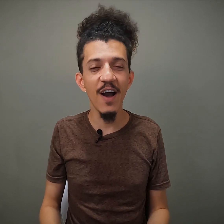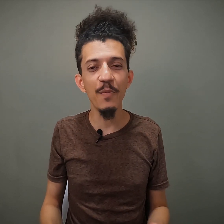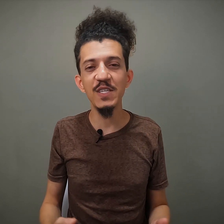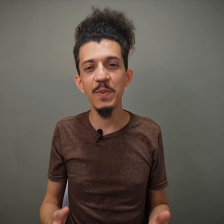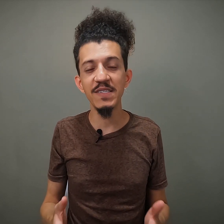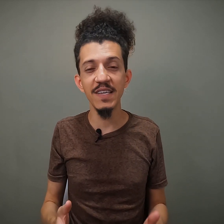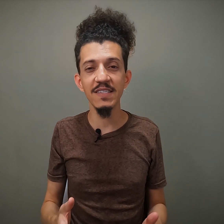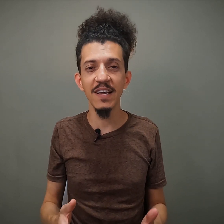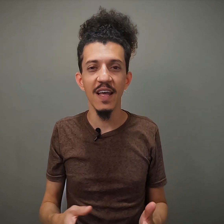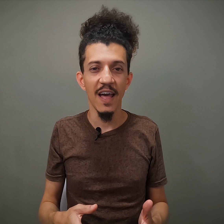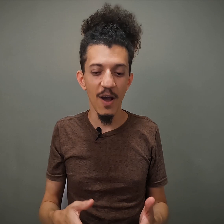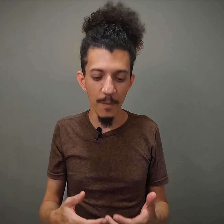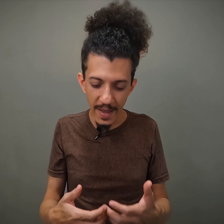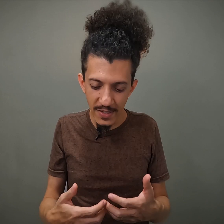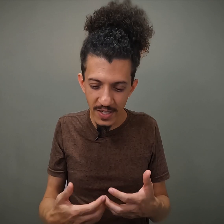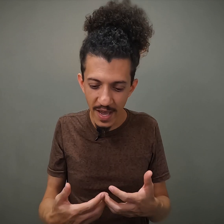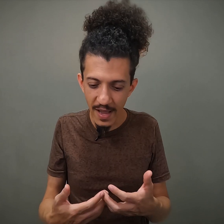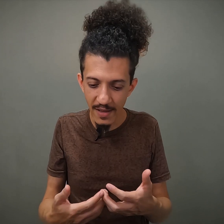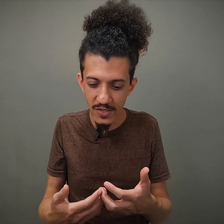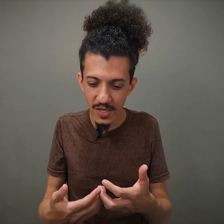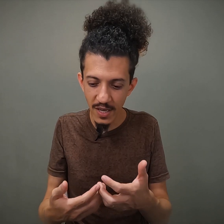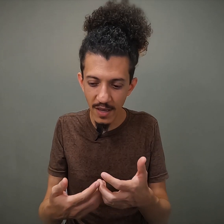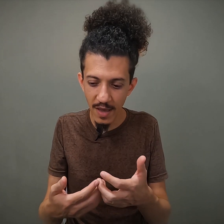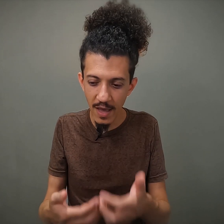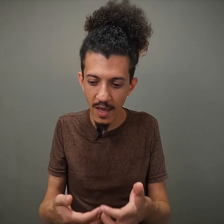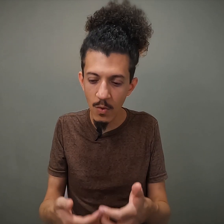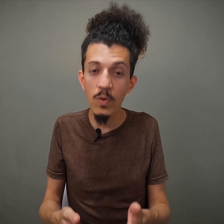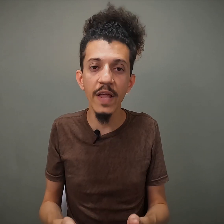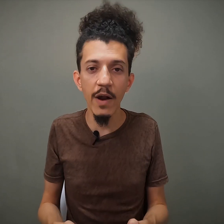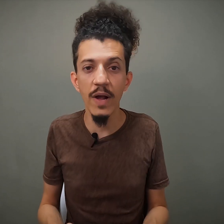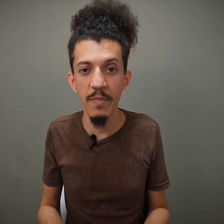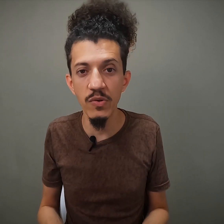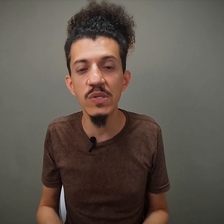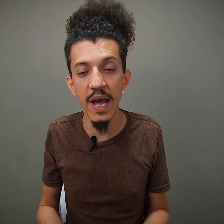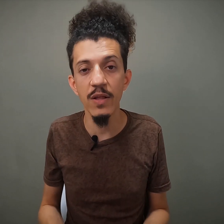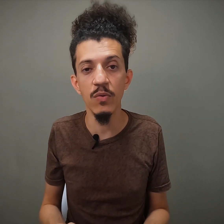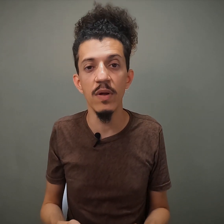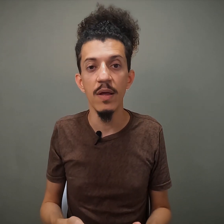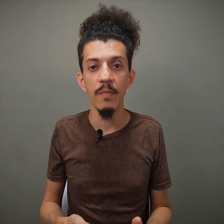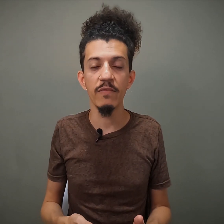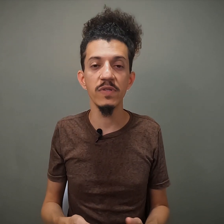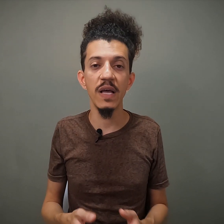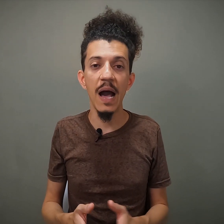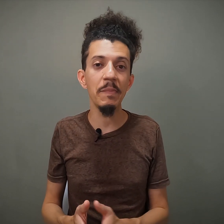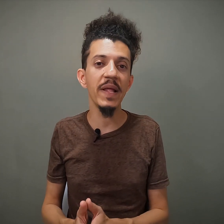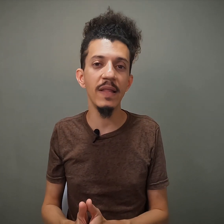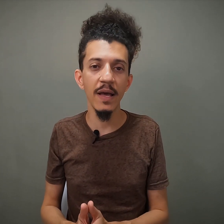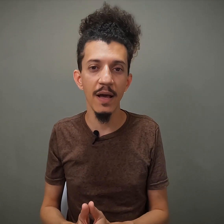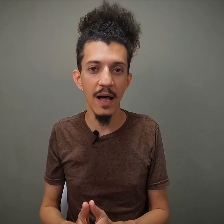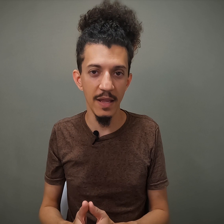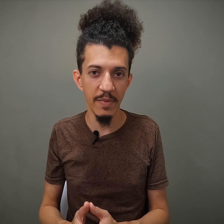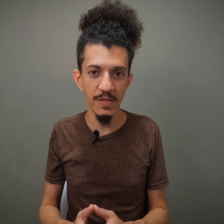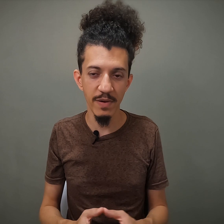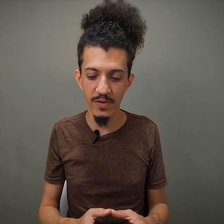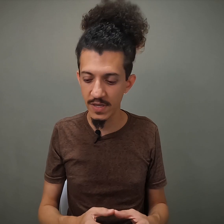realmente precisa realmente é de encontrar o caminho certo para você aprender a Libras, para você,